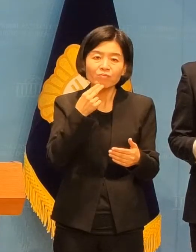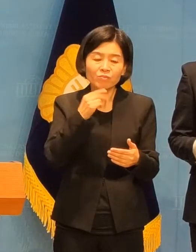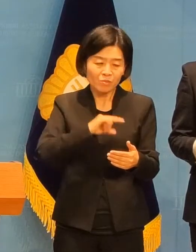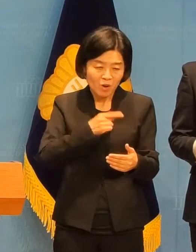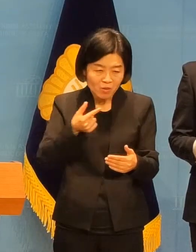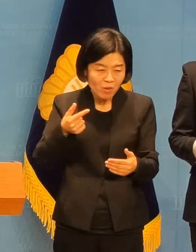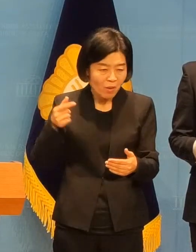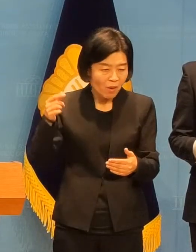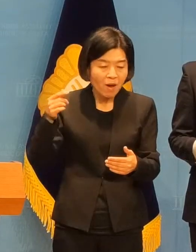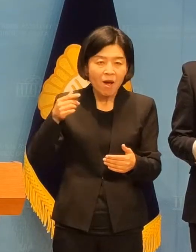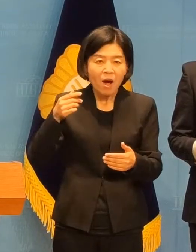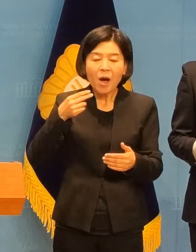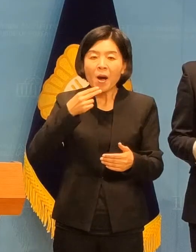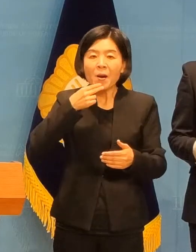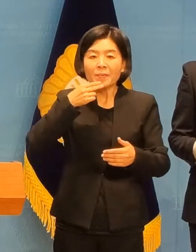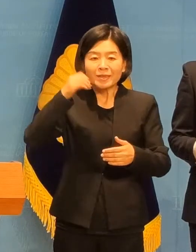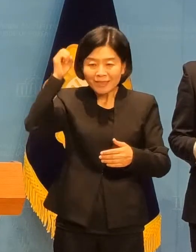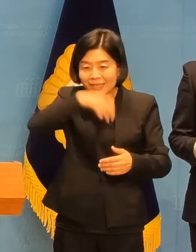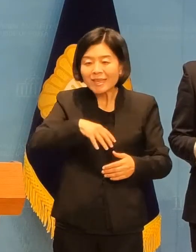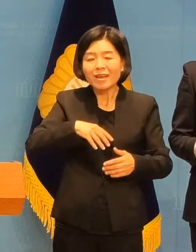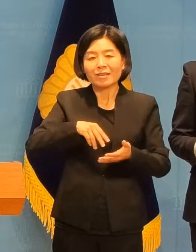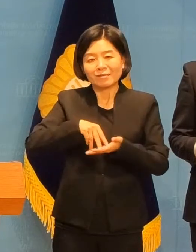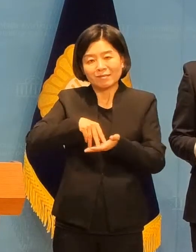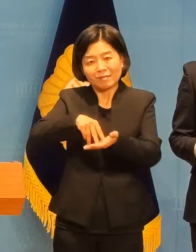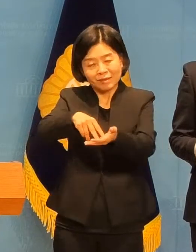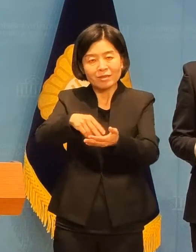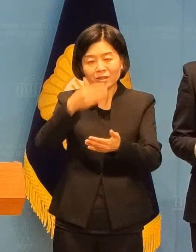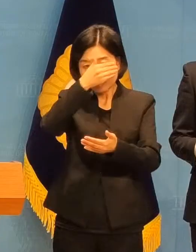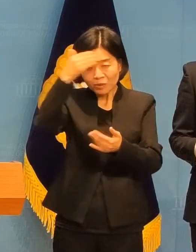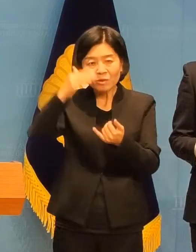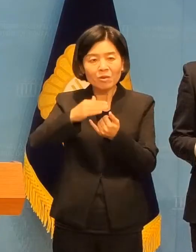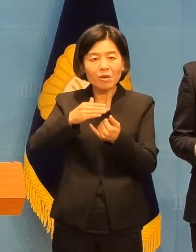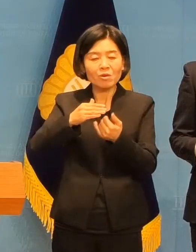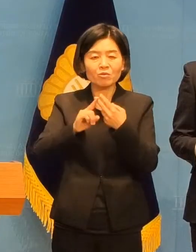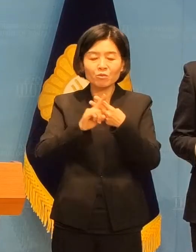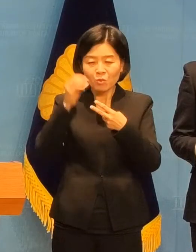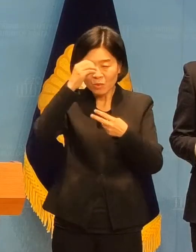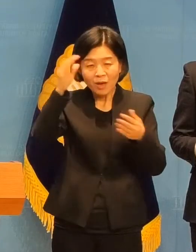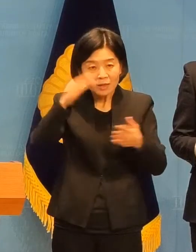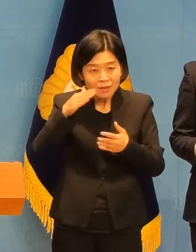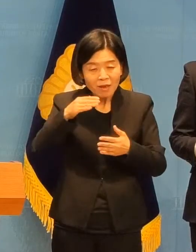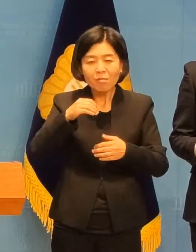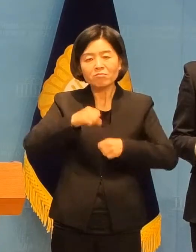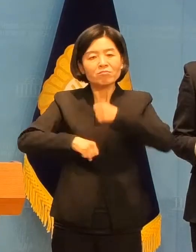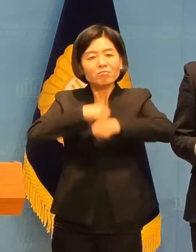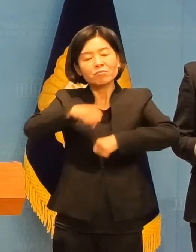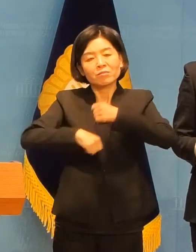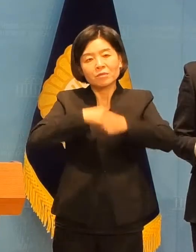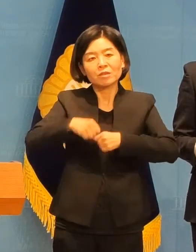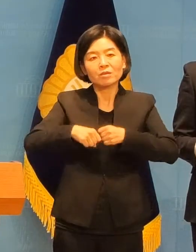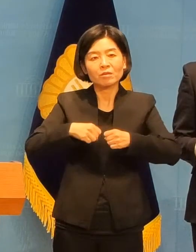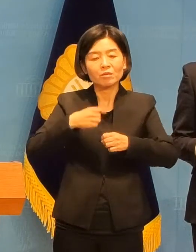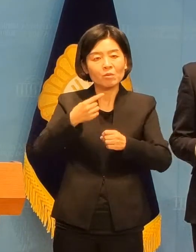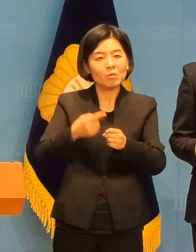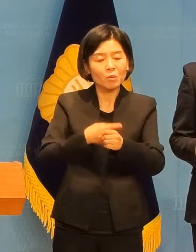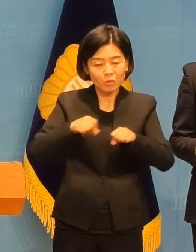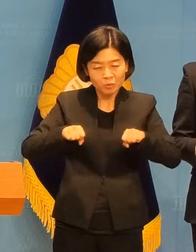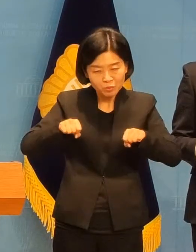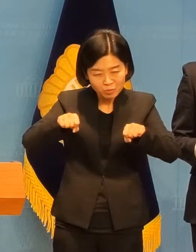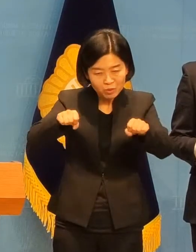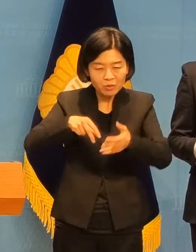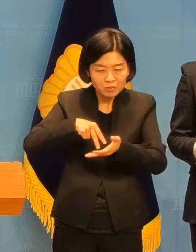급격히 확산되면서 이제는 청소년들까지 아무런 제약 없이 전동 킥보드를 이용하는